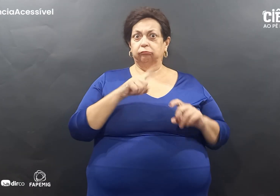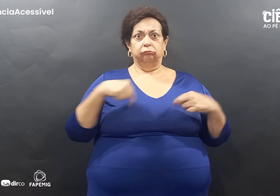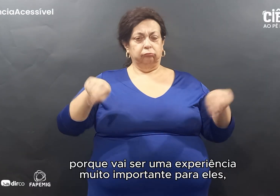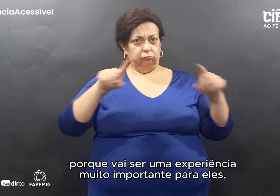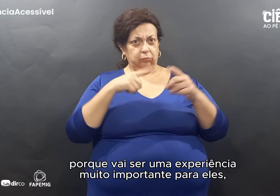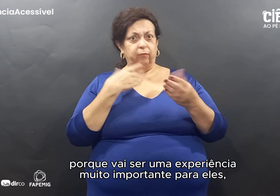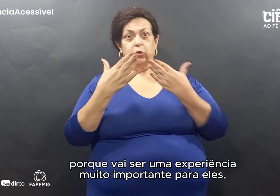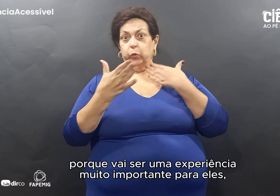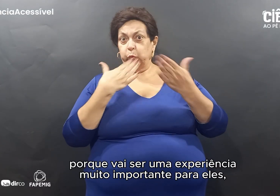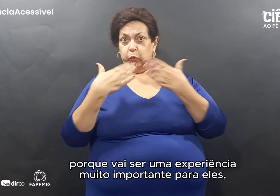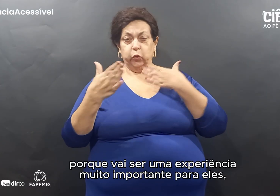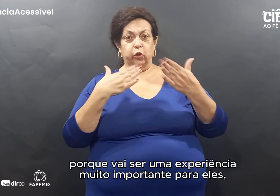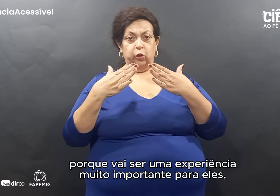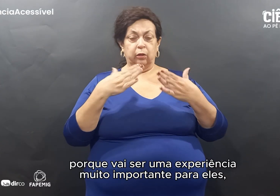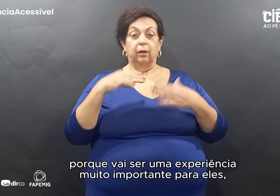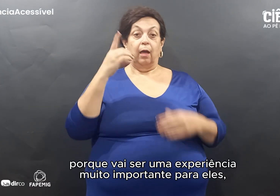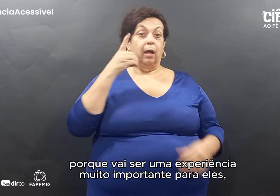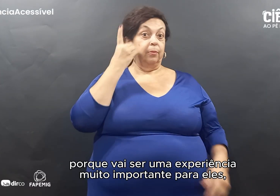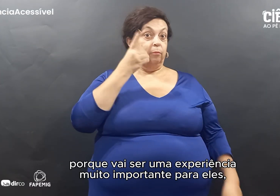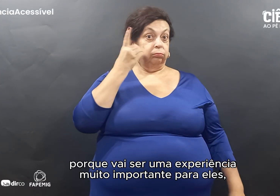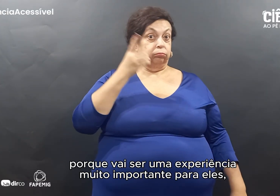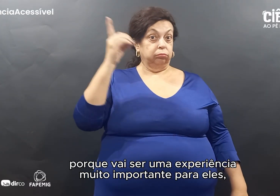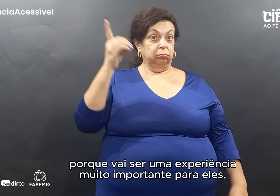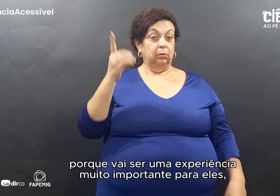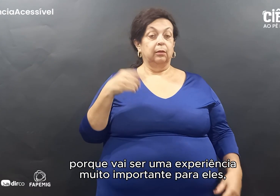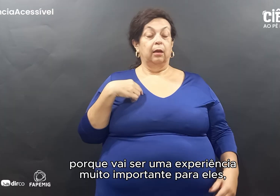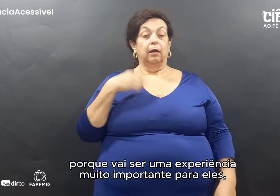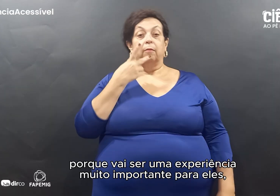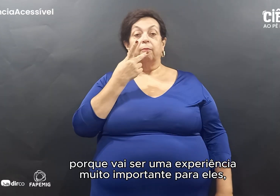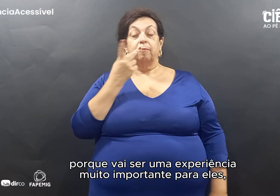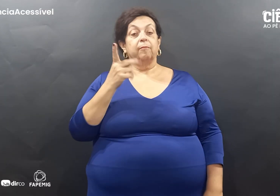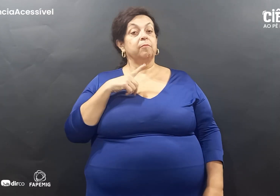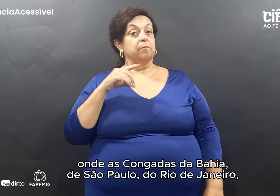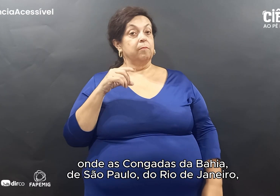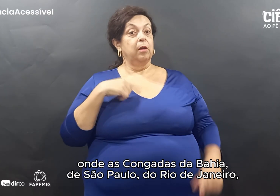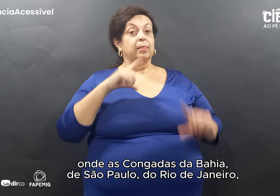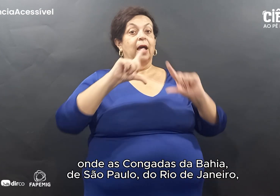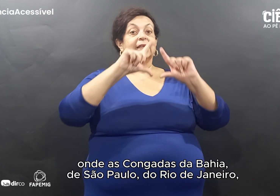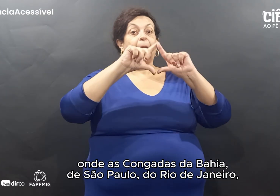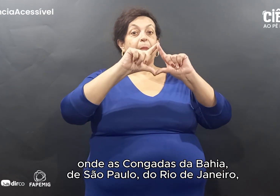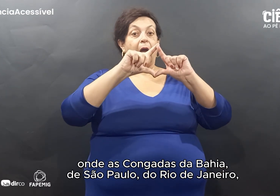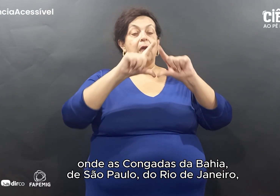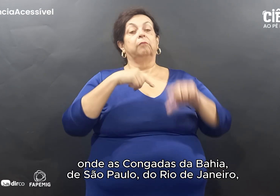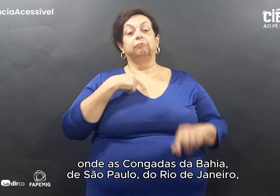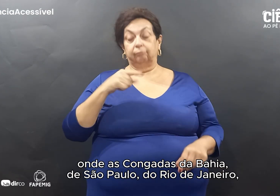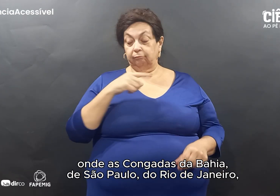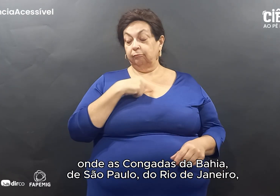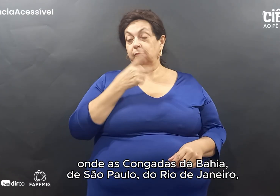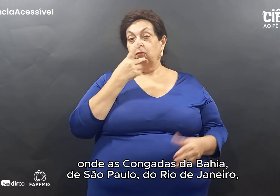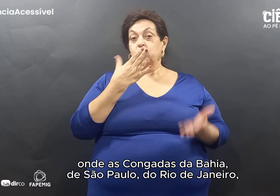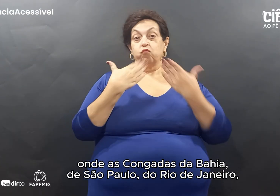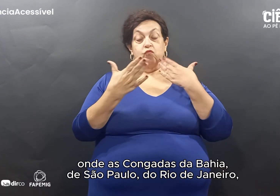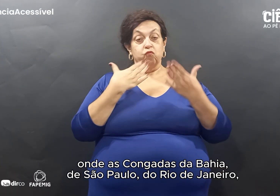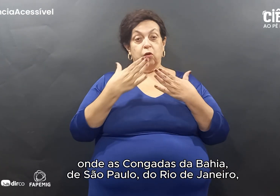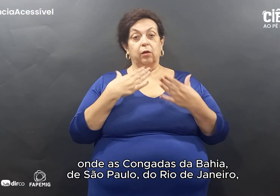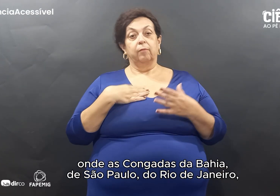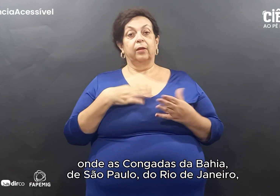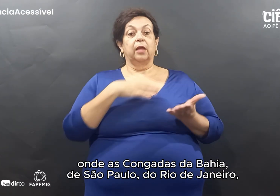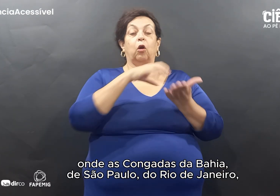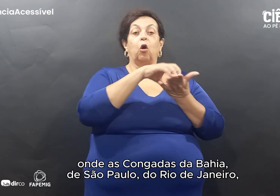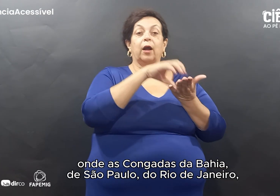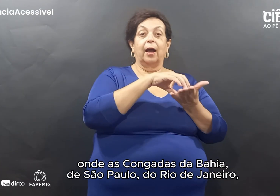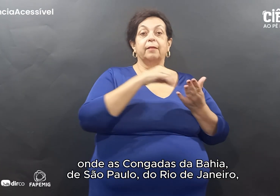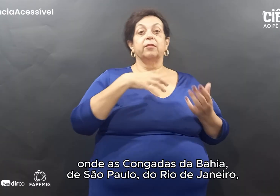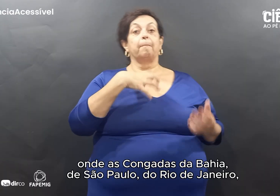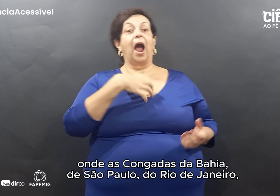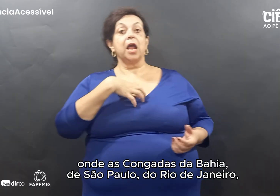alunos, porque vai ser assim, uma experiência muito importante para eles, onde que as congadas da Bahia, de